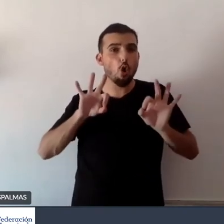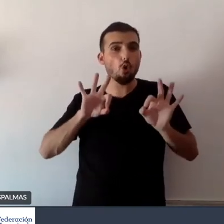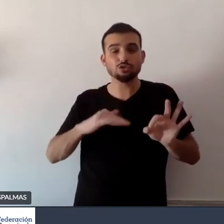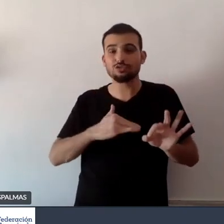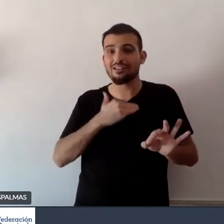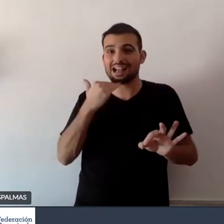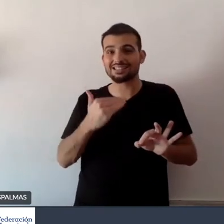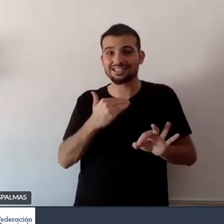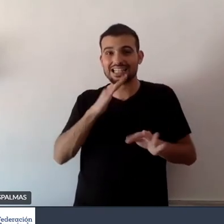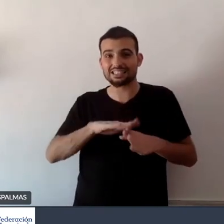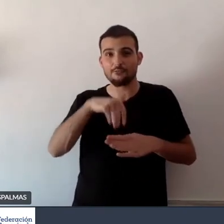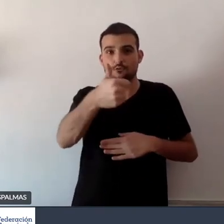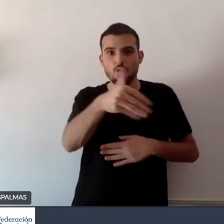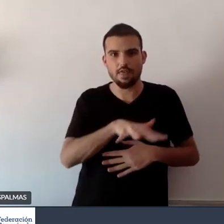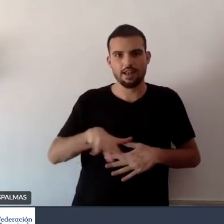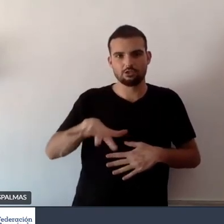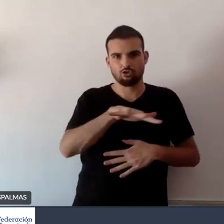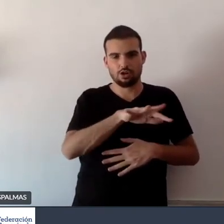de la zona,